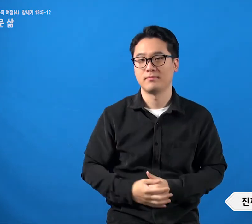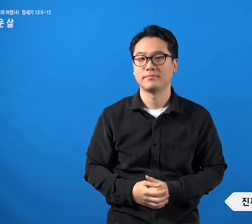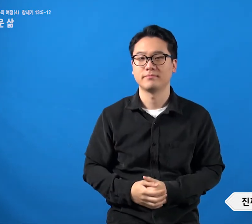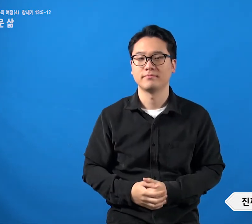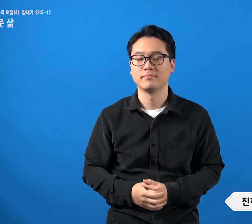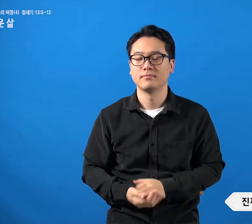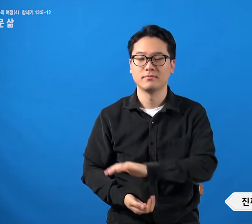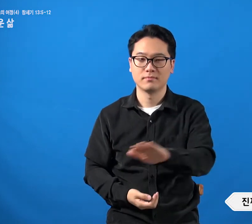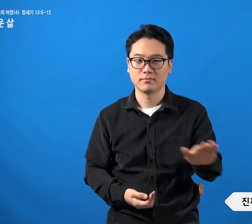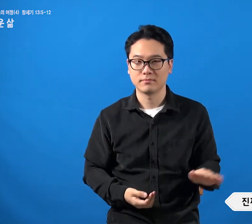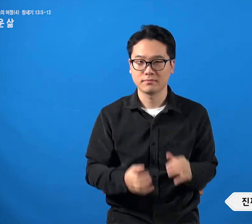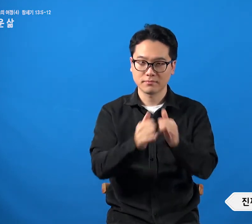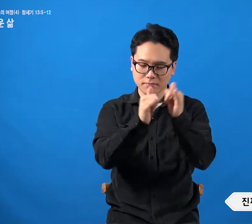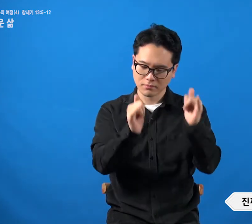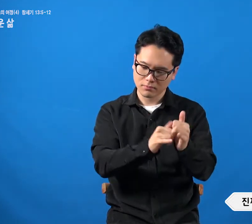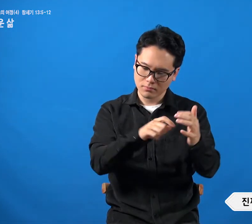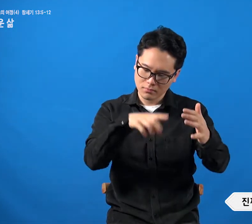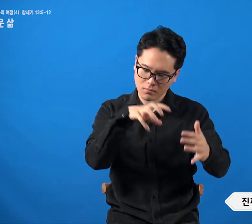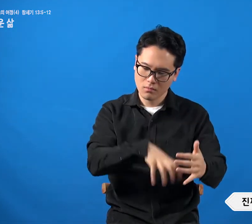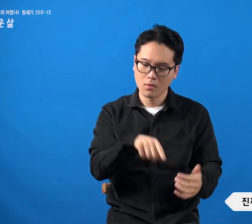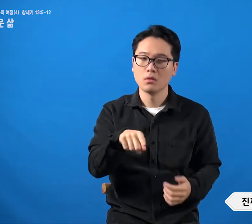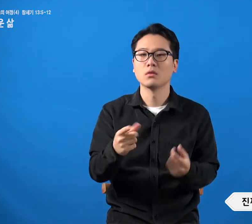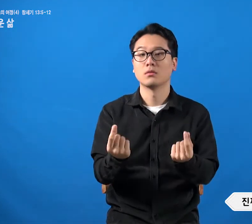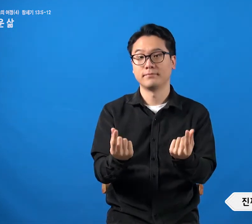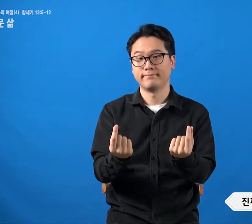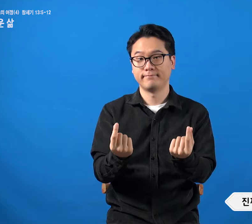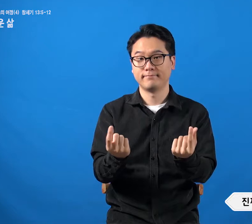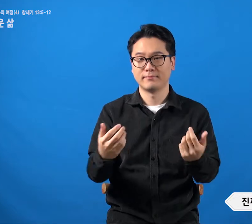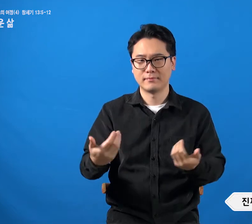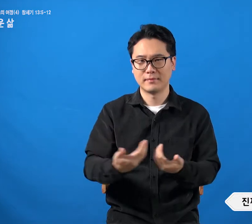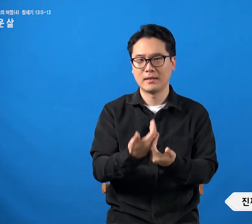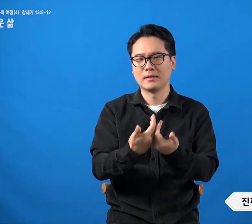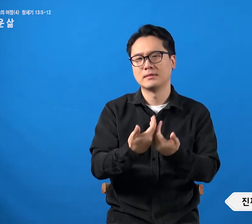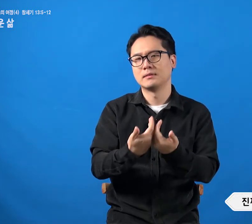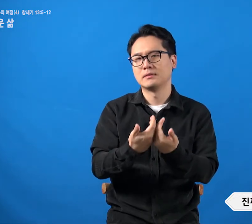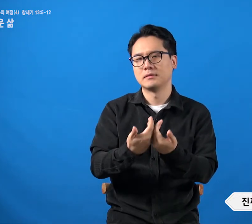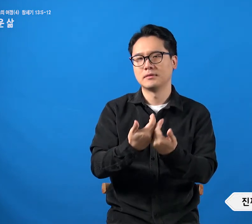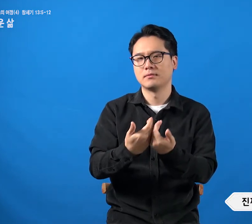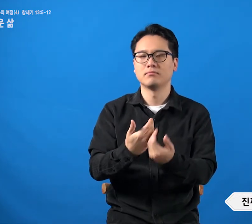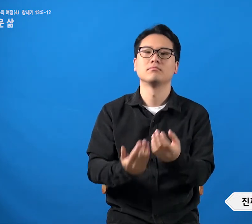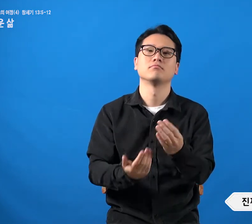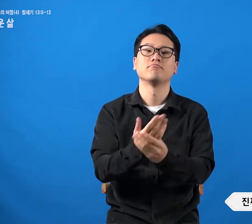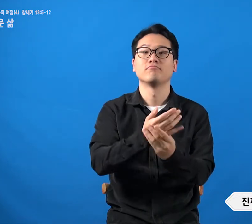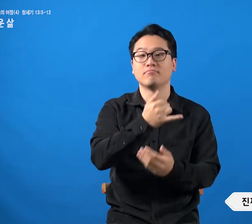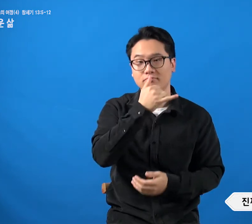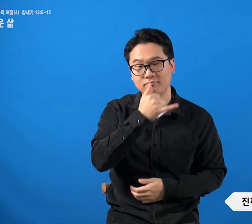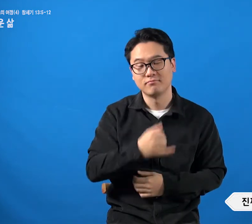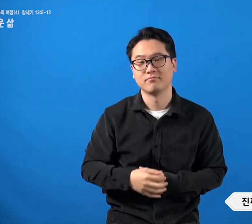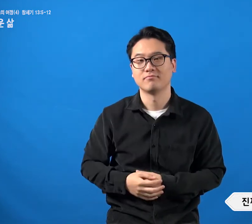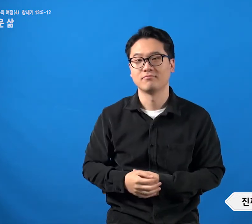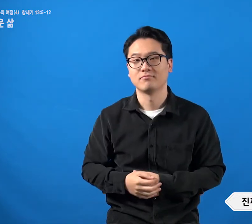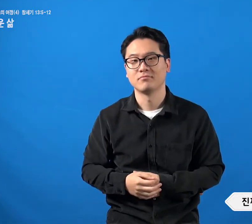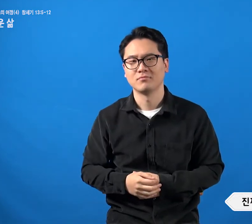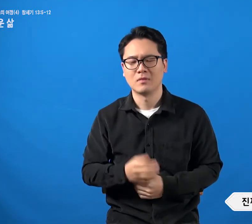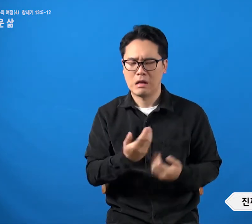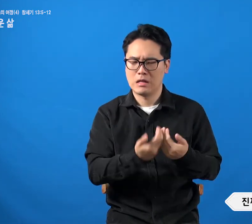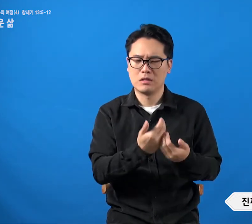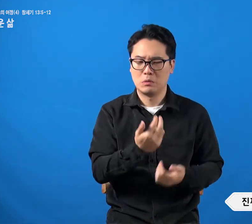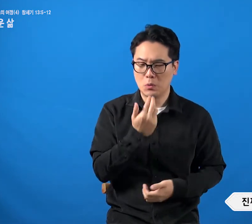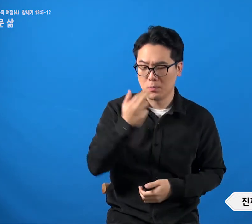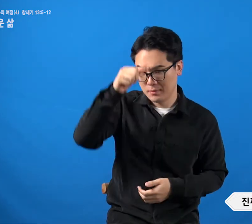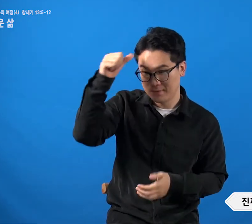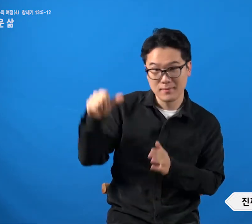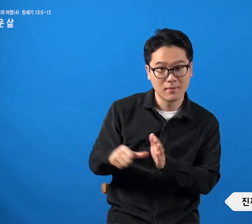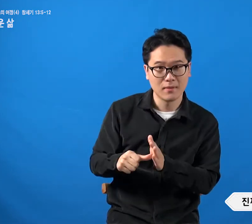됩니다. 우리의 삶에서도 그런 갈등이 존재합니다. 갈등이 없는 우리의 인생은